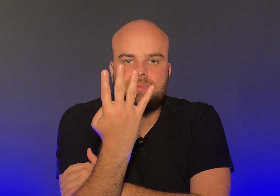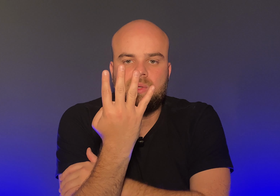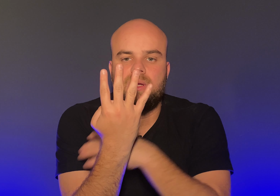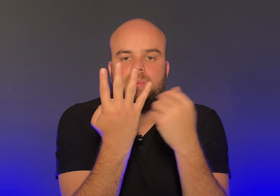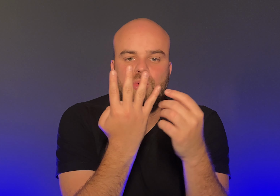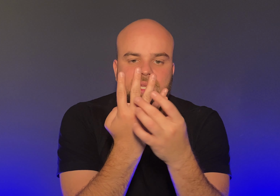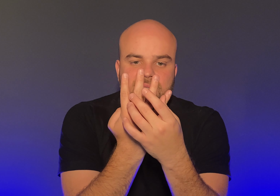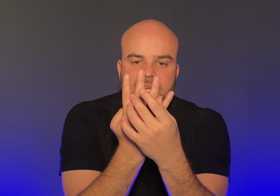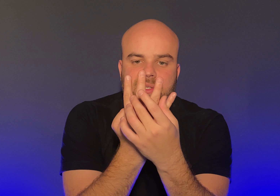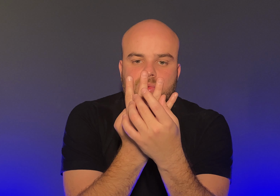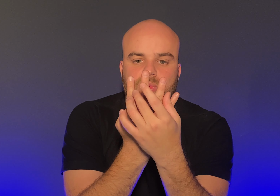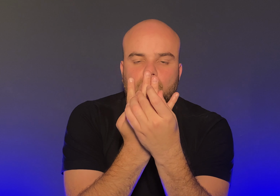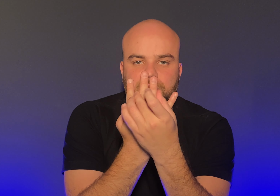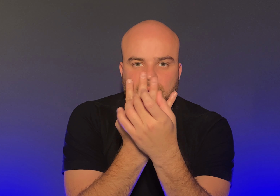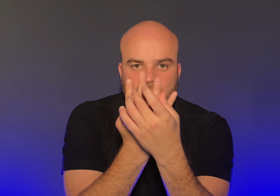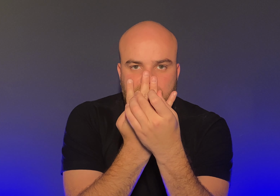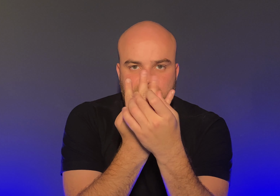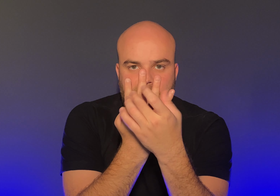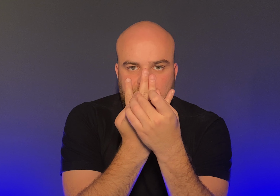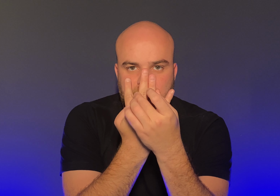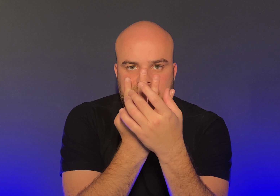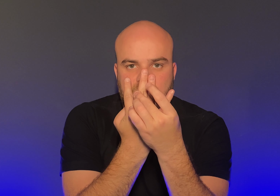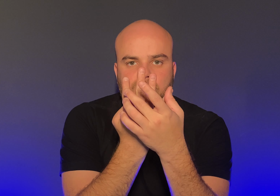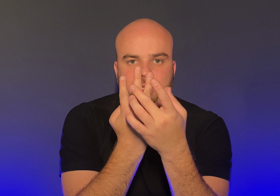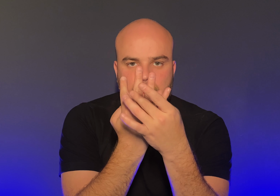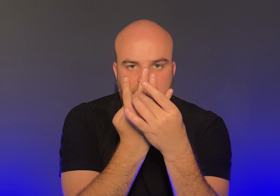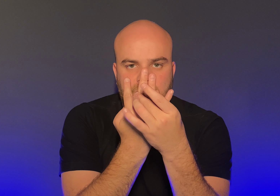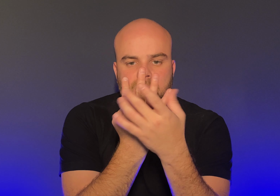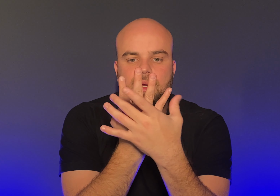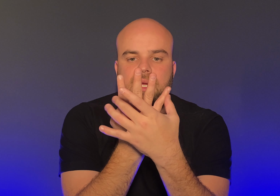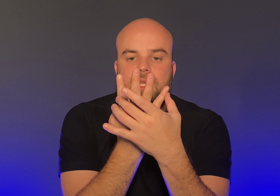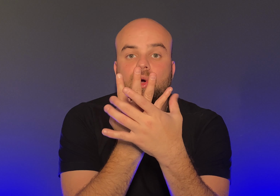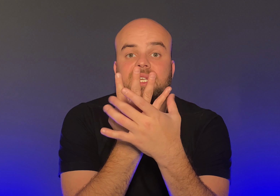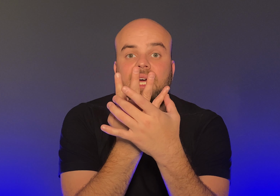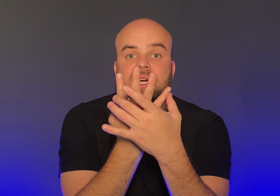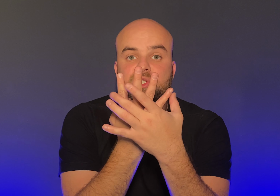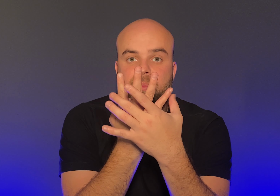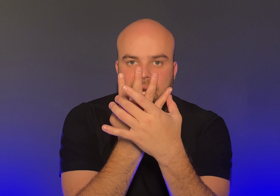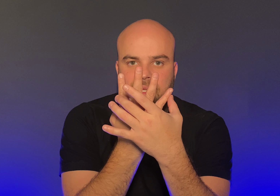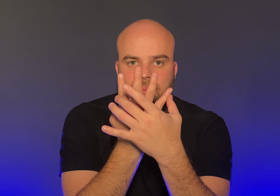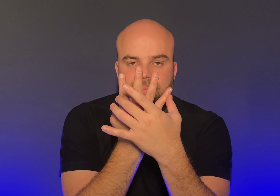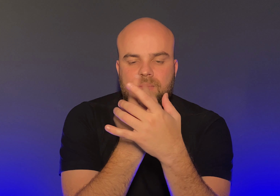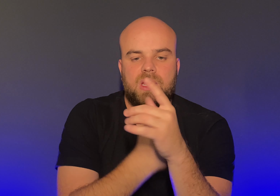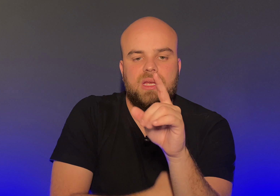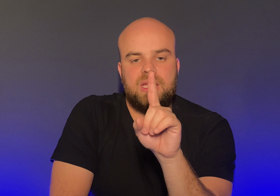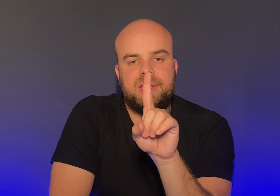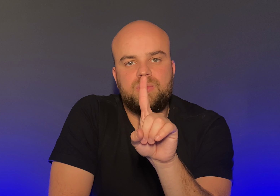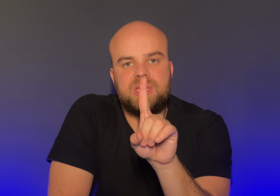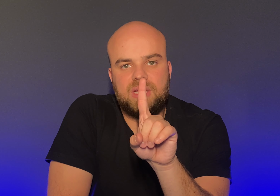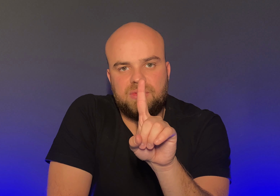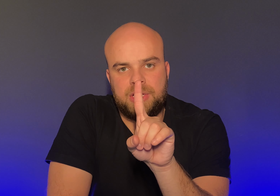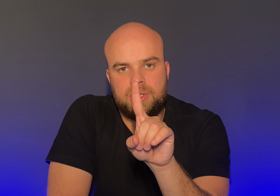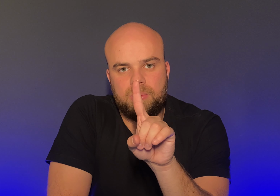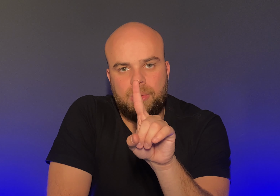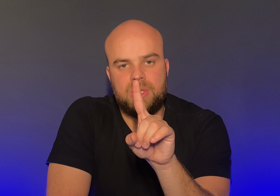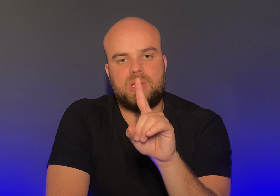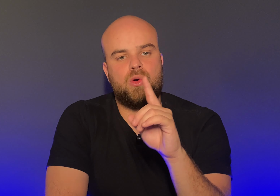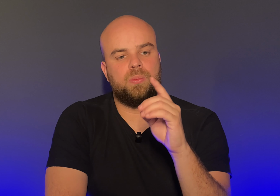muitas vezes com dois jogadores de armação de meio e dois atacantes liberada E aí um centroavante por isso que